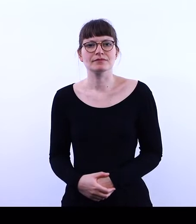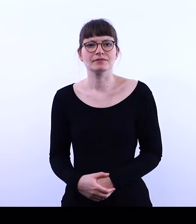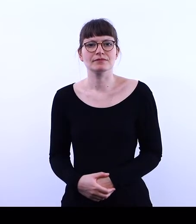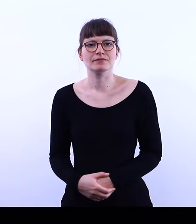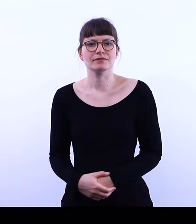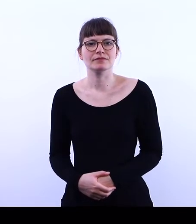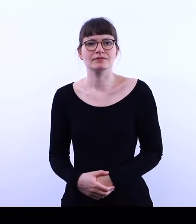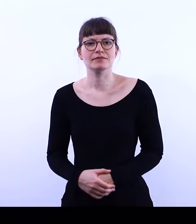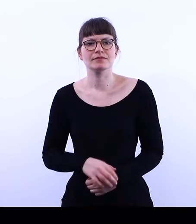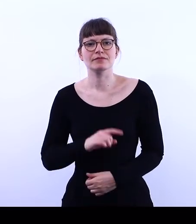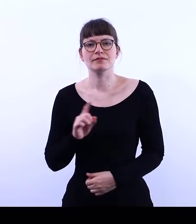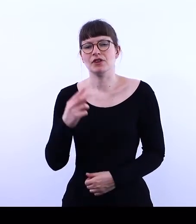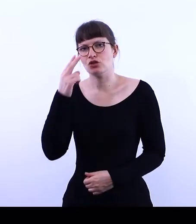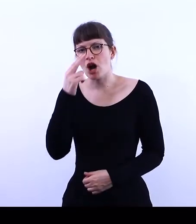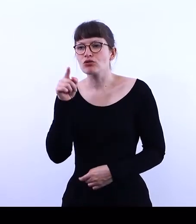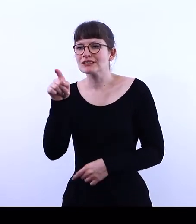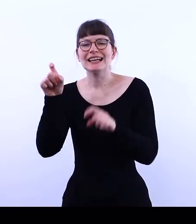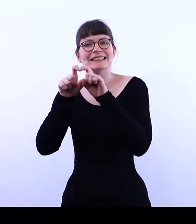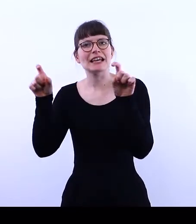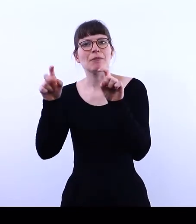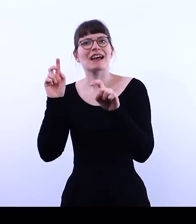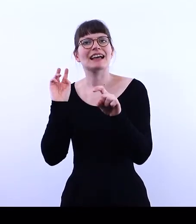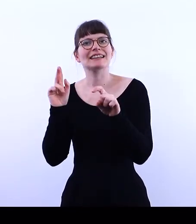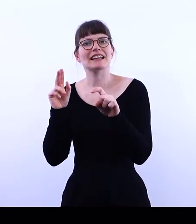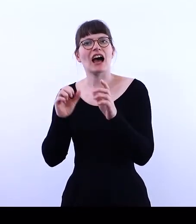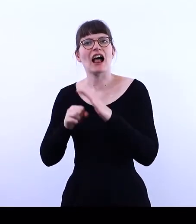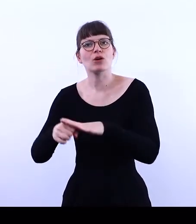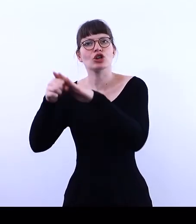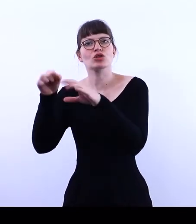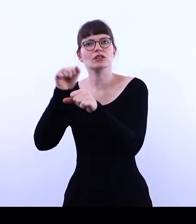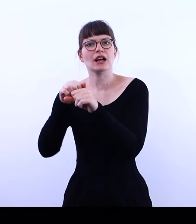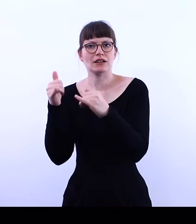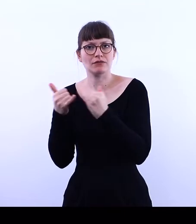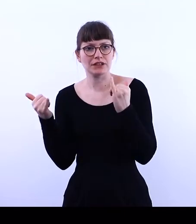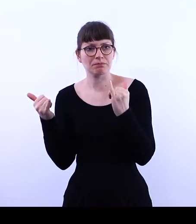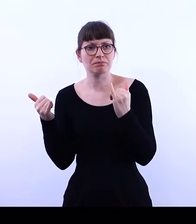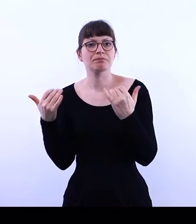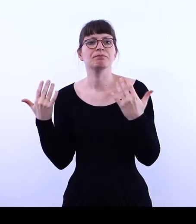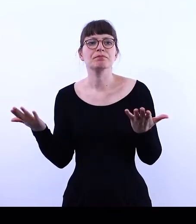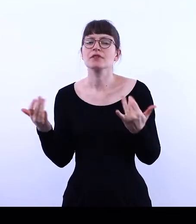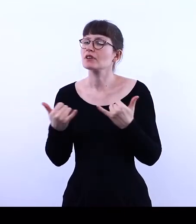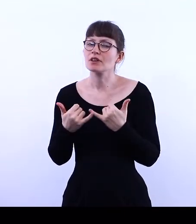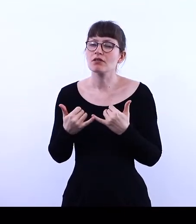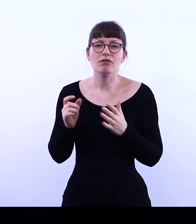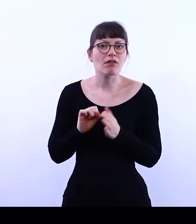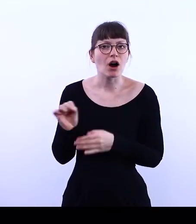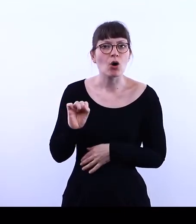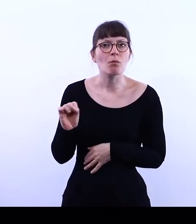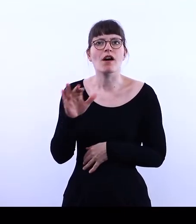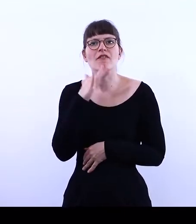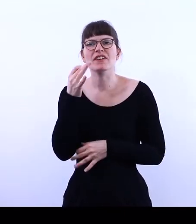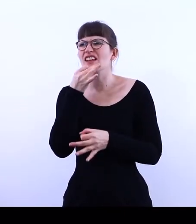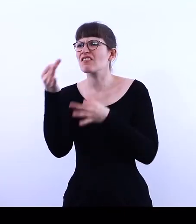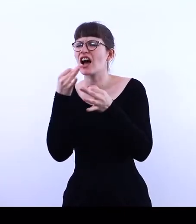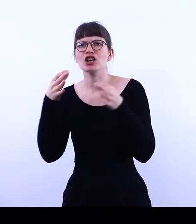digital unterstützen können. Und zwar geht es deshalb, weil eben viele Fragen des